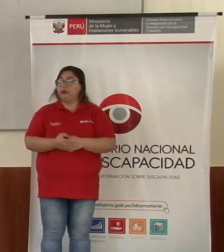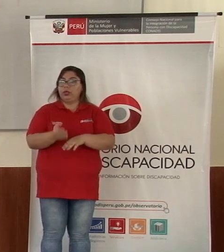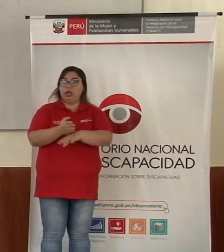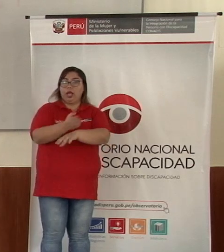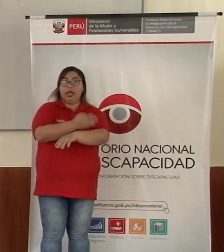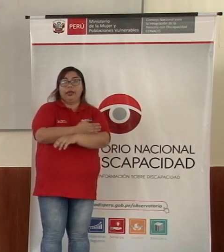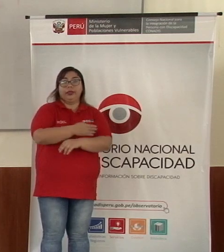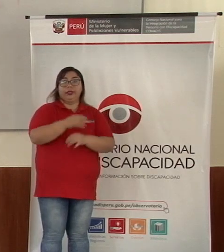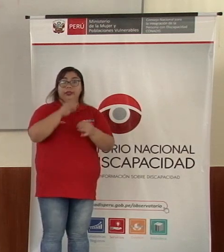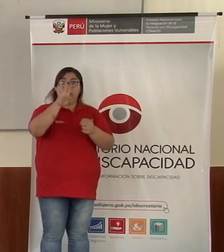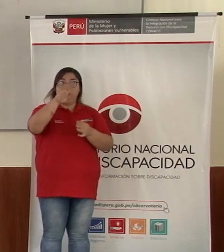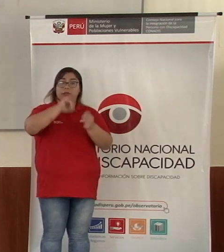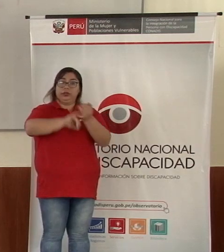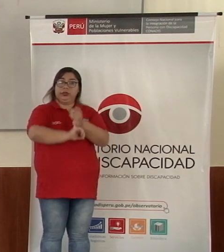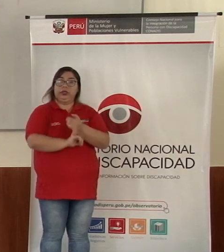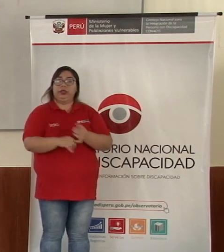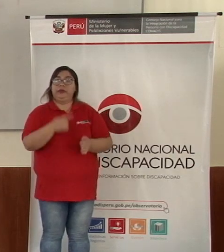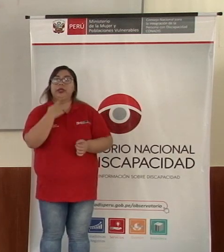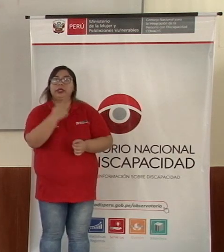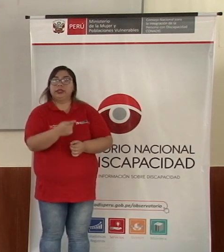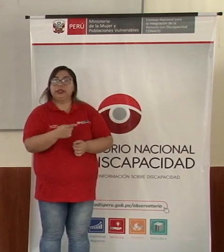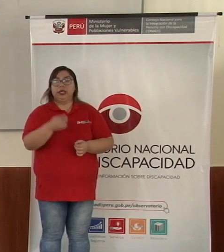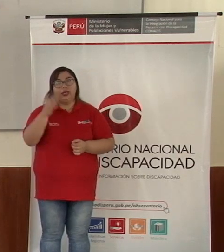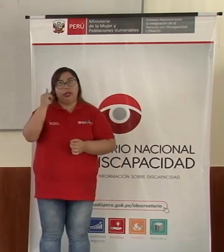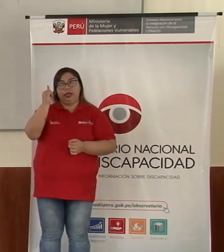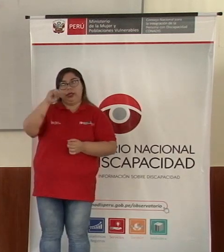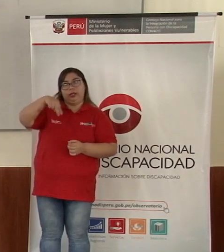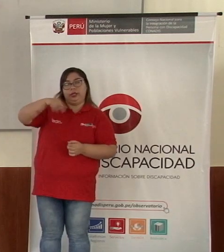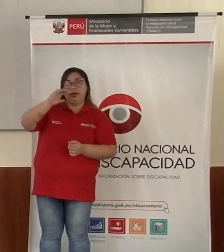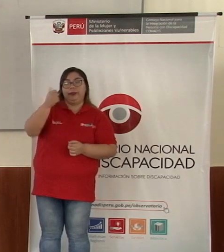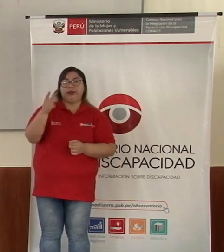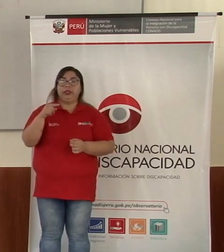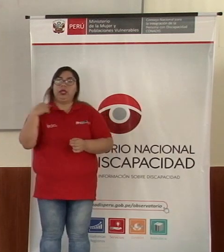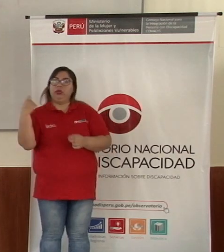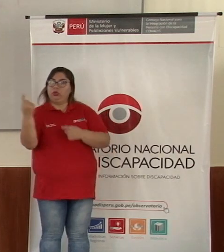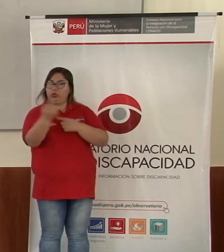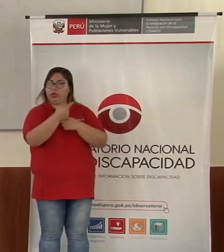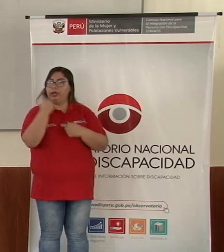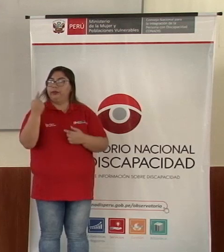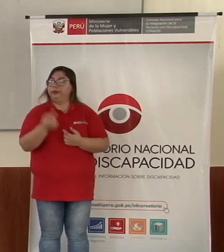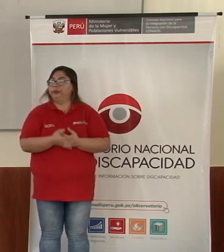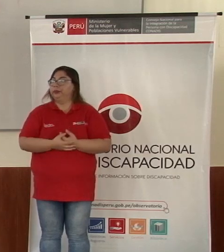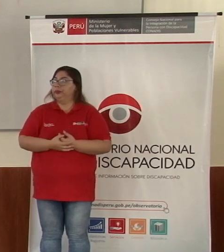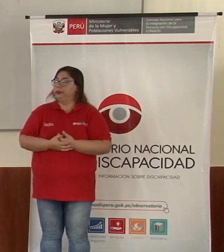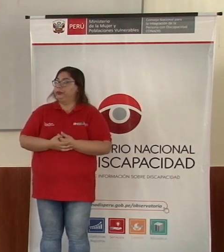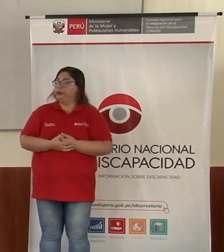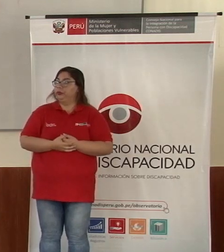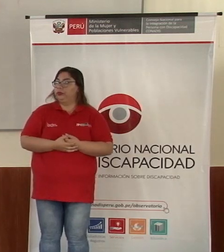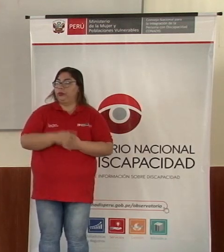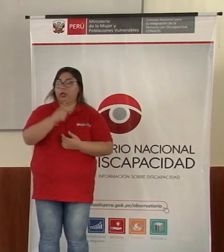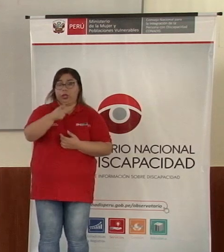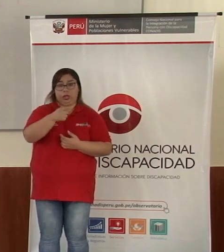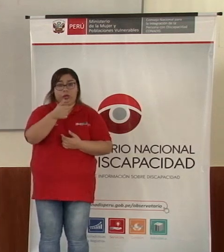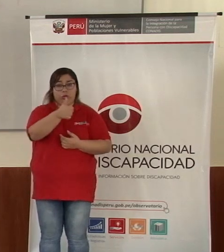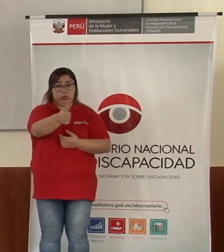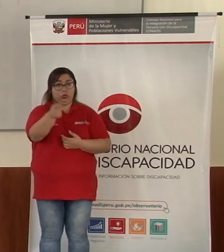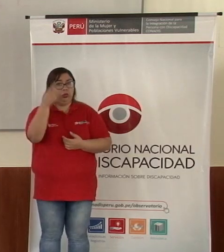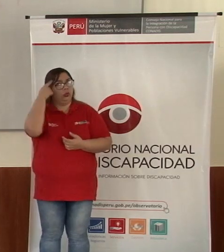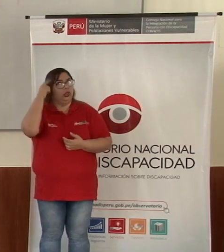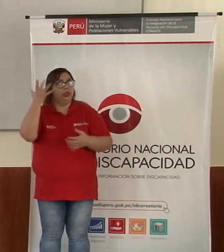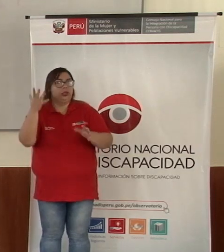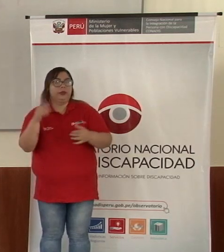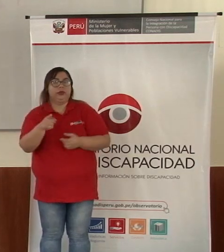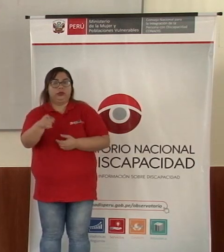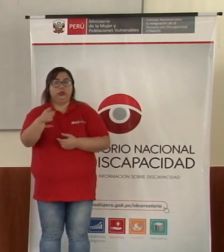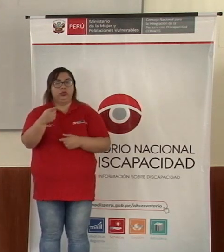antes del 4 de septiembre, hablaba de lo que era la incapacidad absoluta. ¿Esto qué quiere decir? Que tú no eras capaz para nada,